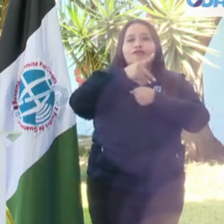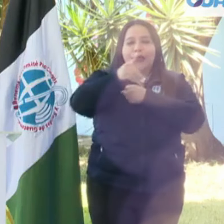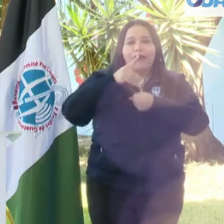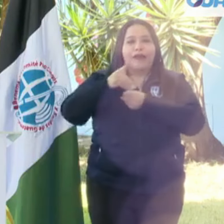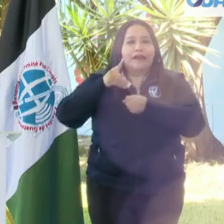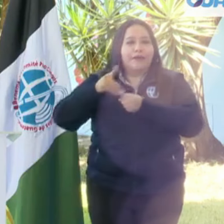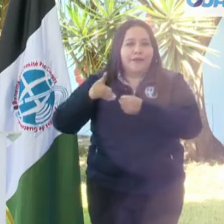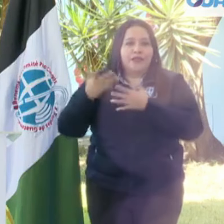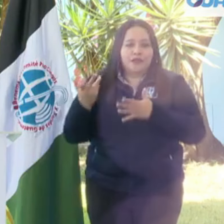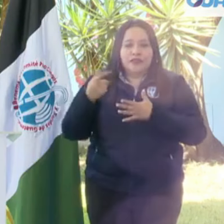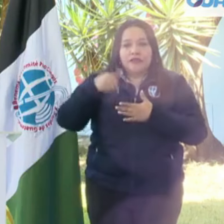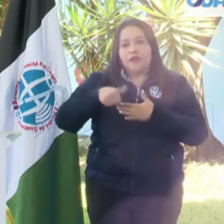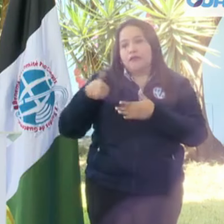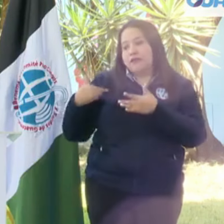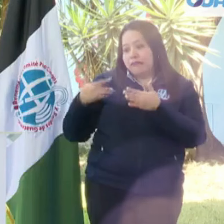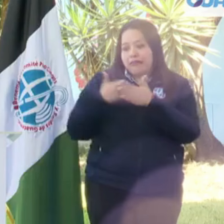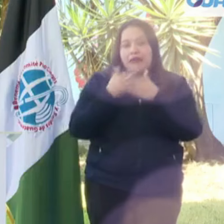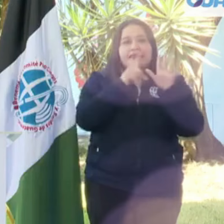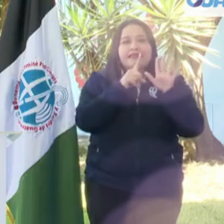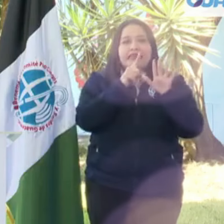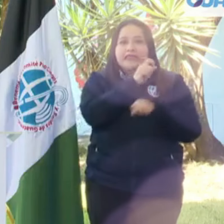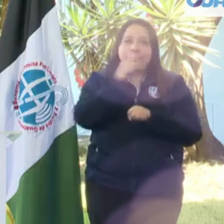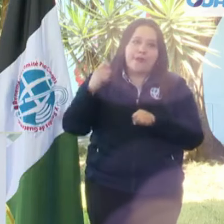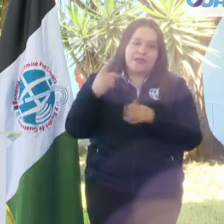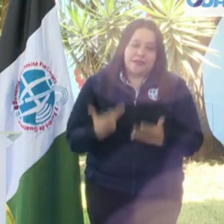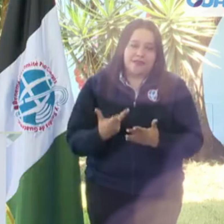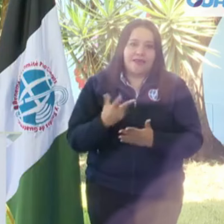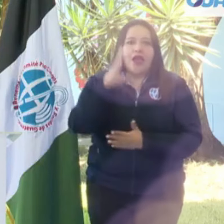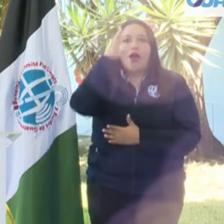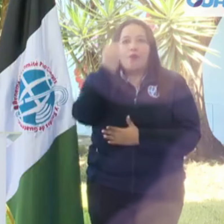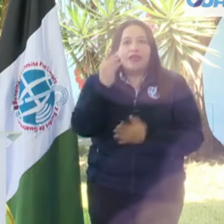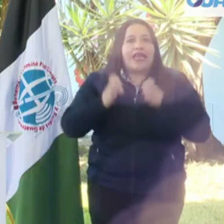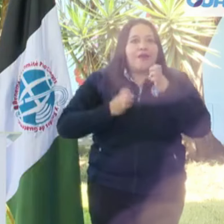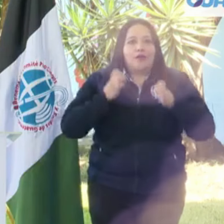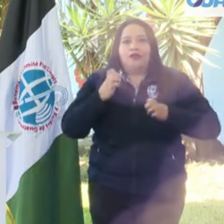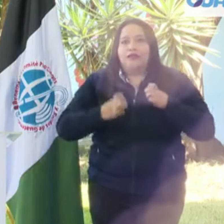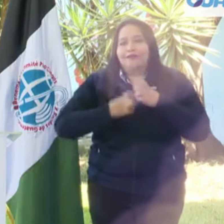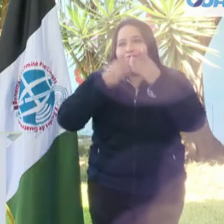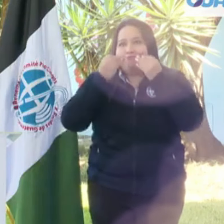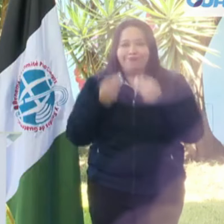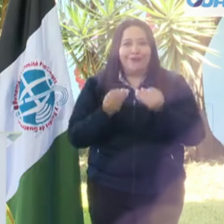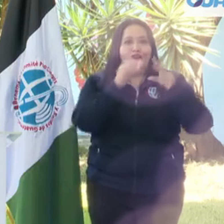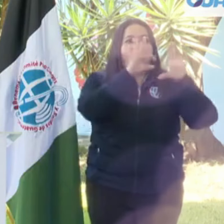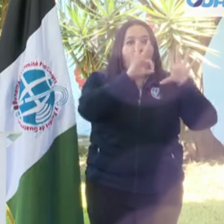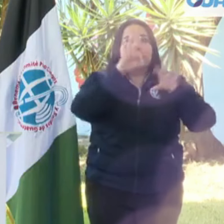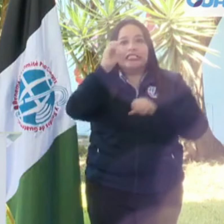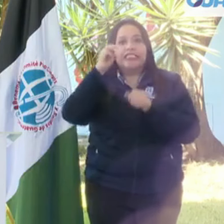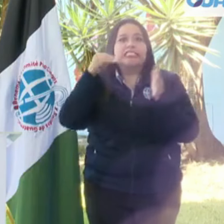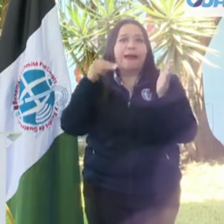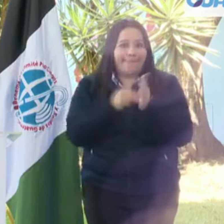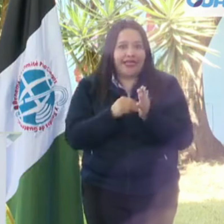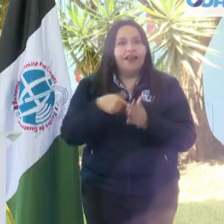durante estos 6 meses. Nos emociona porque son 80 mil billetes. Hoy adquiriré el